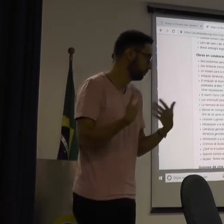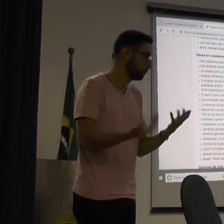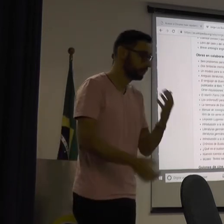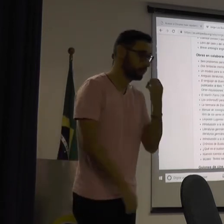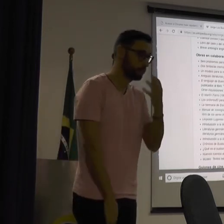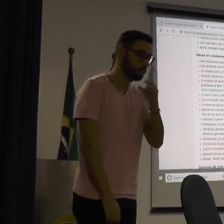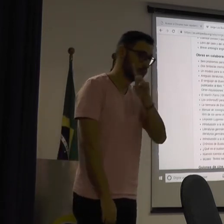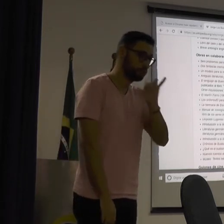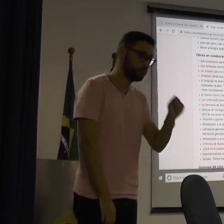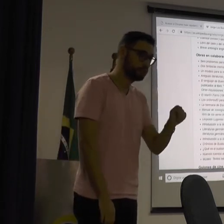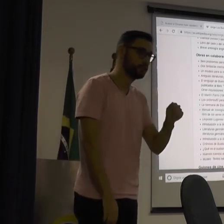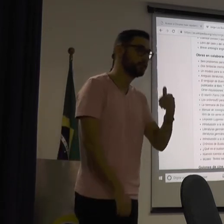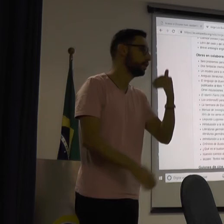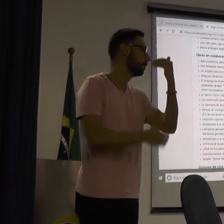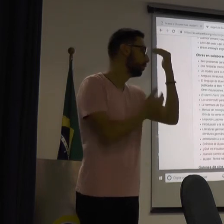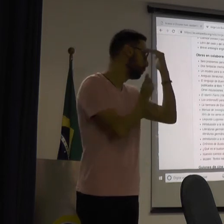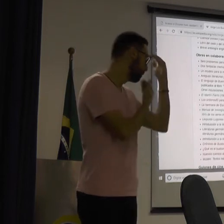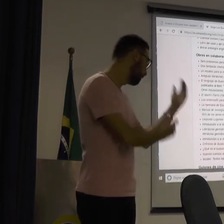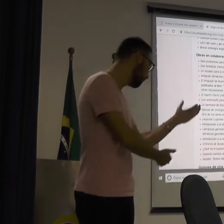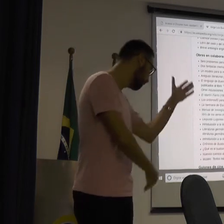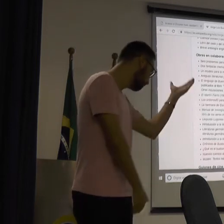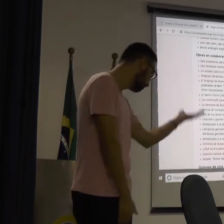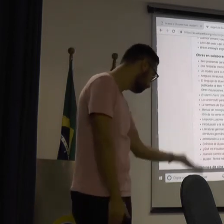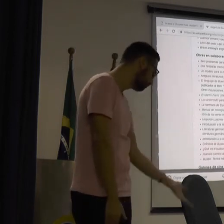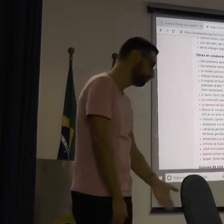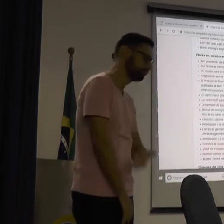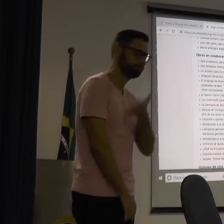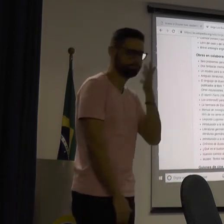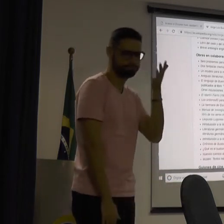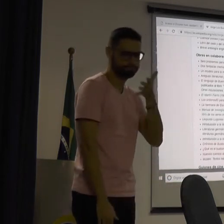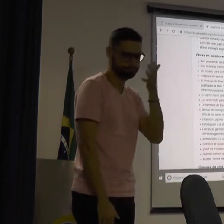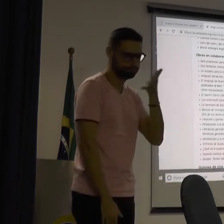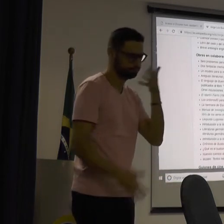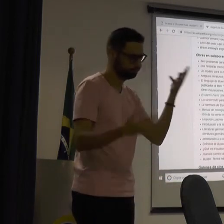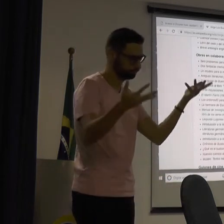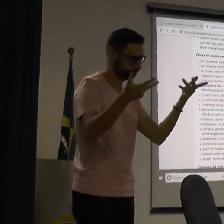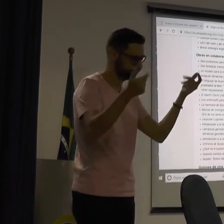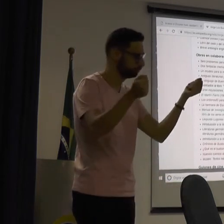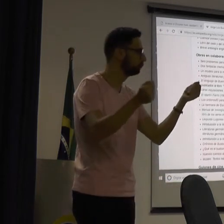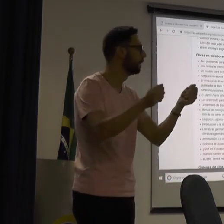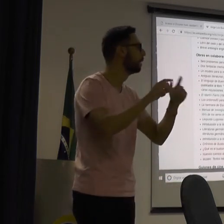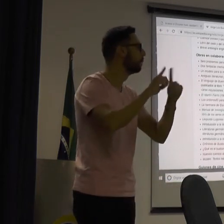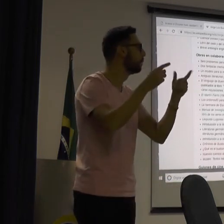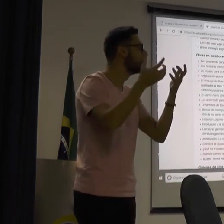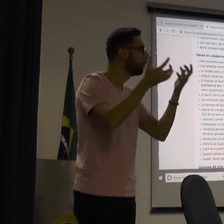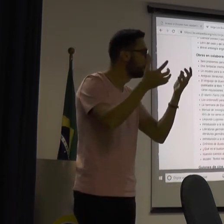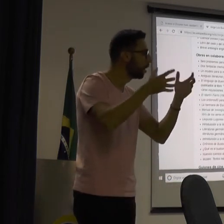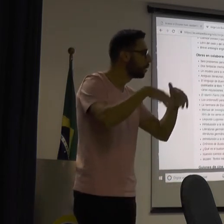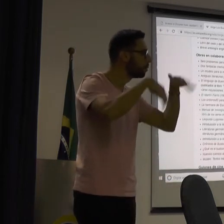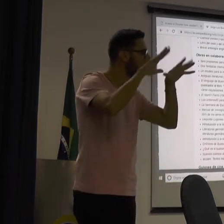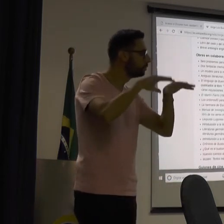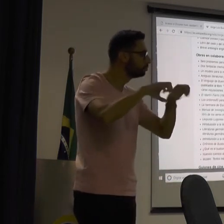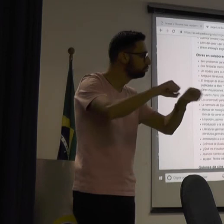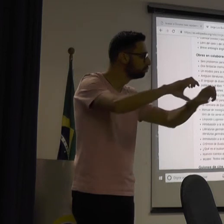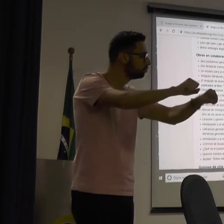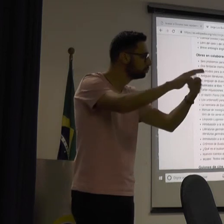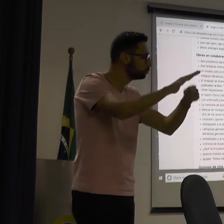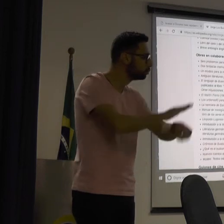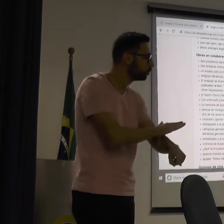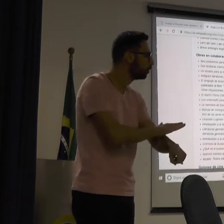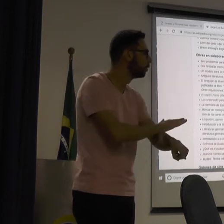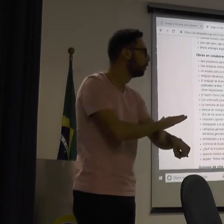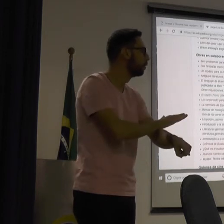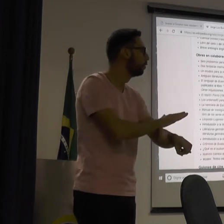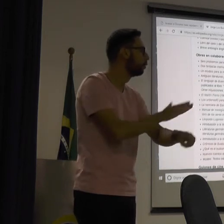Bom dia, obrigada, Walter, pela excelente palestra. Mas eu gostaria que você explorasse um pouquinho mais a senda